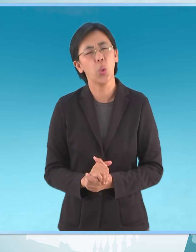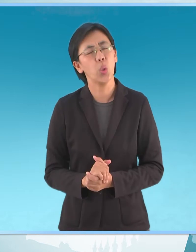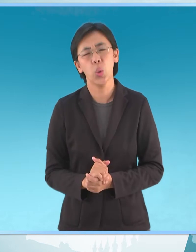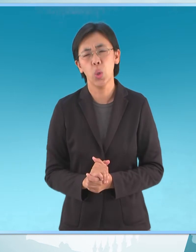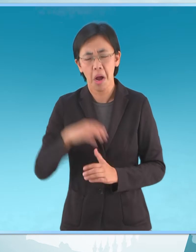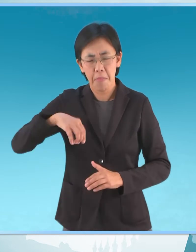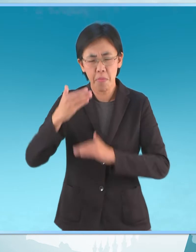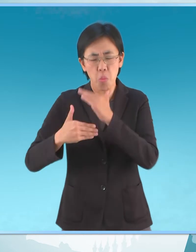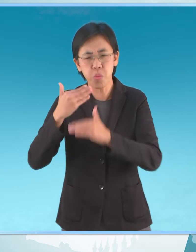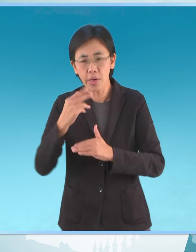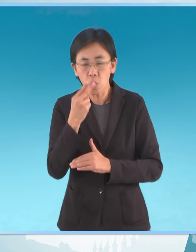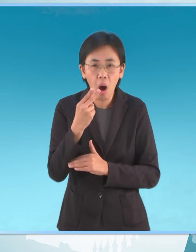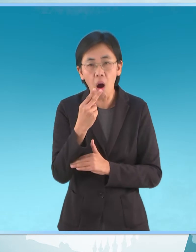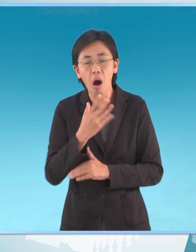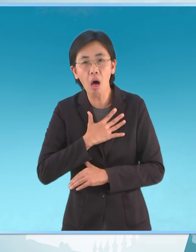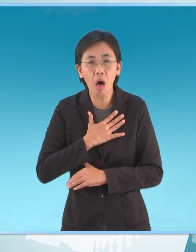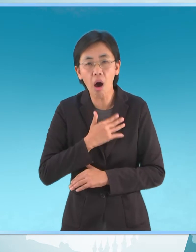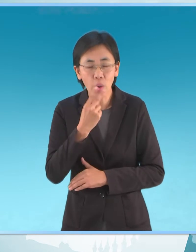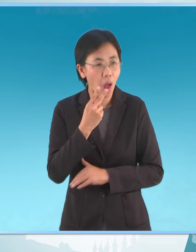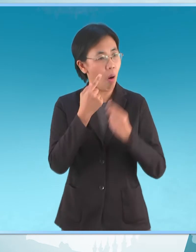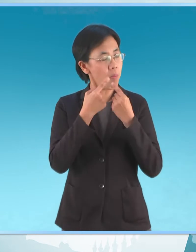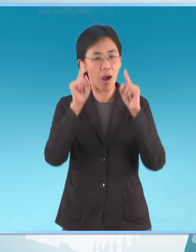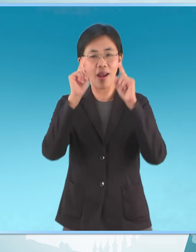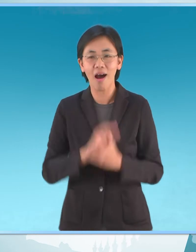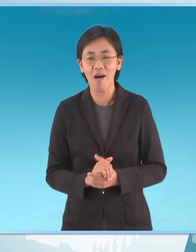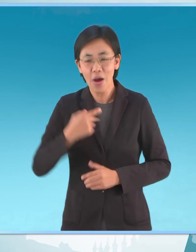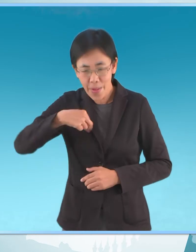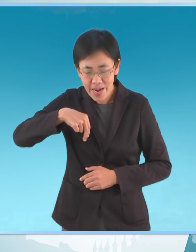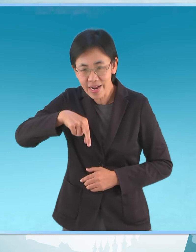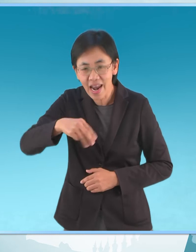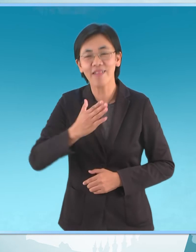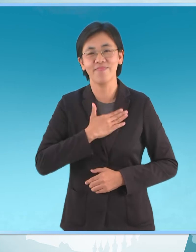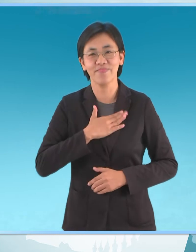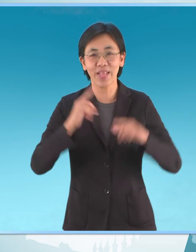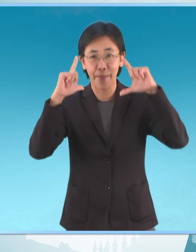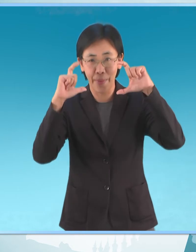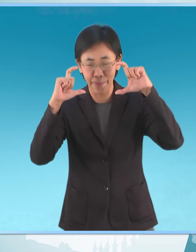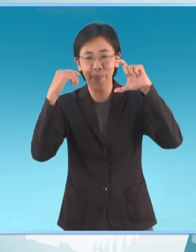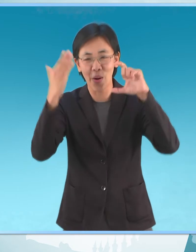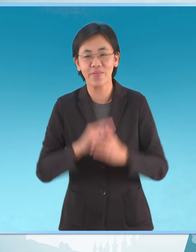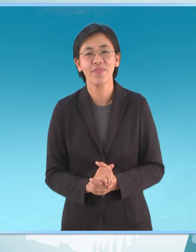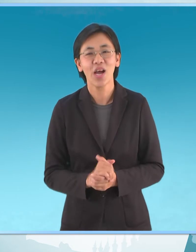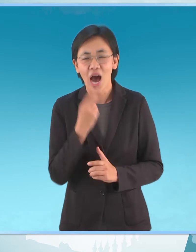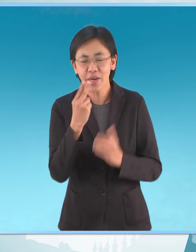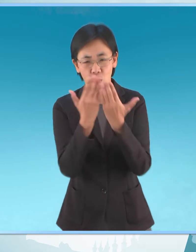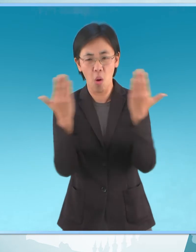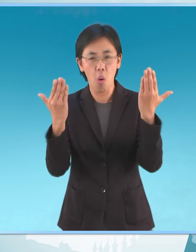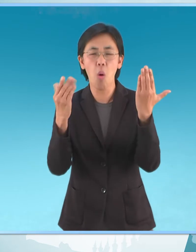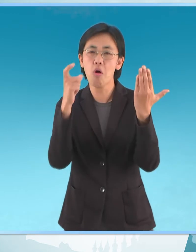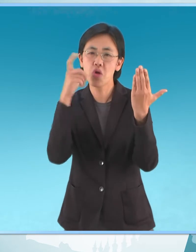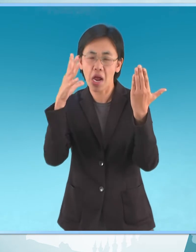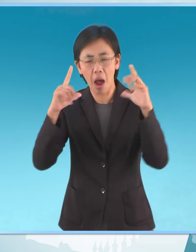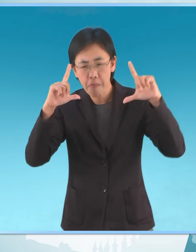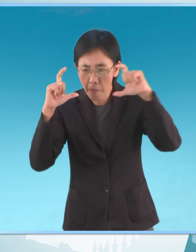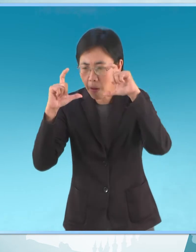ซีนที่ตื่นตาตื่นใจมากๆนะครับเดินเข้ามาขนาดนี้แล้วเดี๋ยวขออนุญาตถ่ายภาพชมบรรยากาศความยิ่งใหญ่ของกำแพงยักษ์